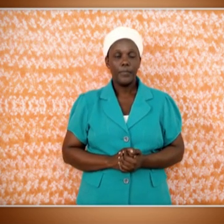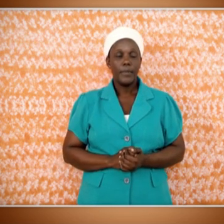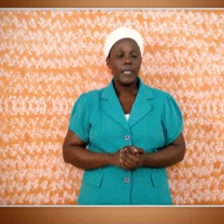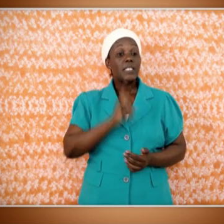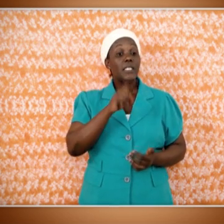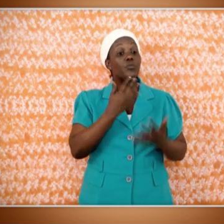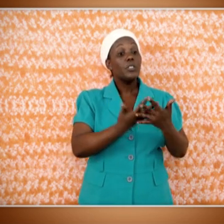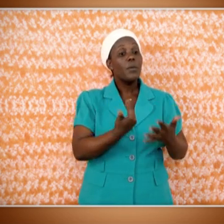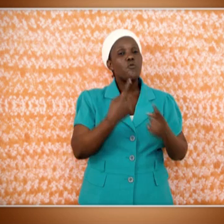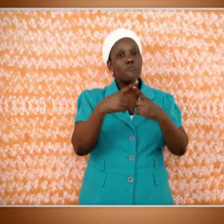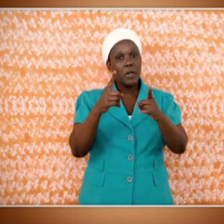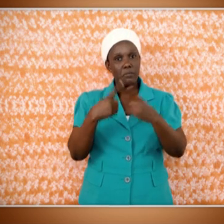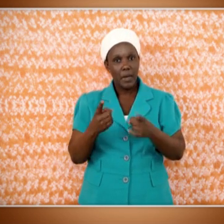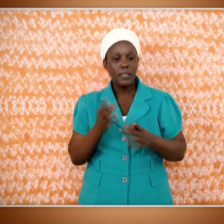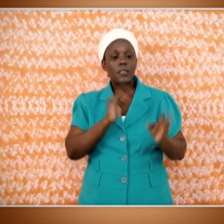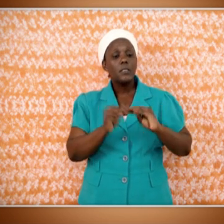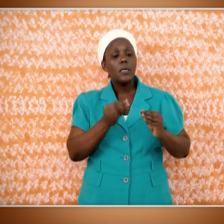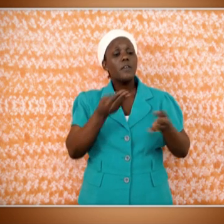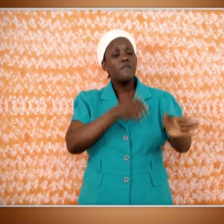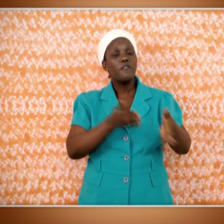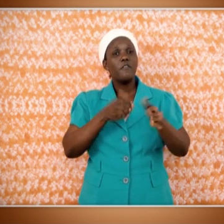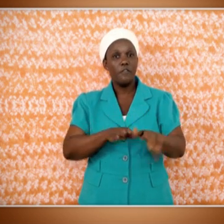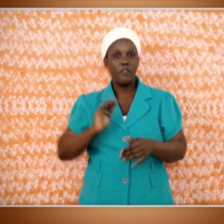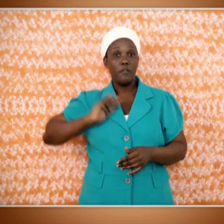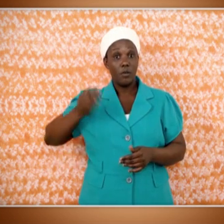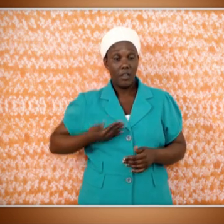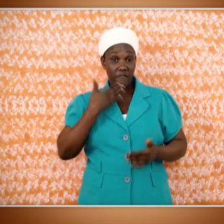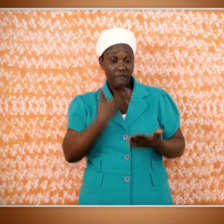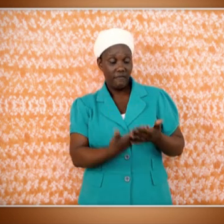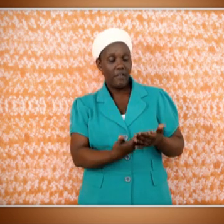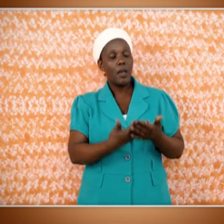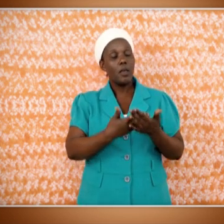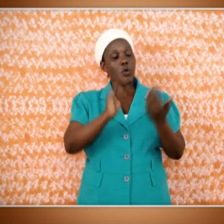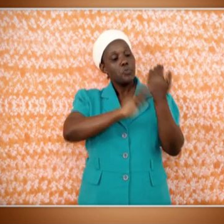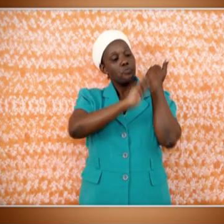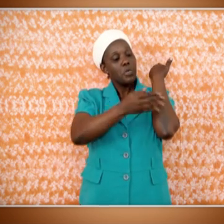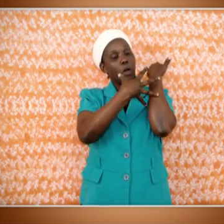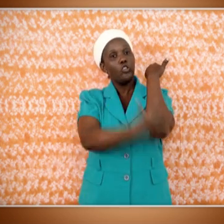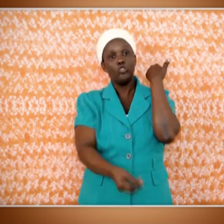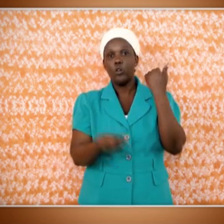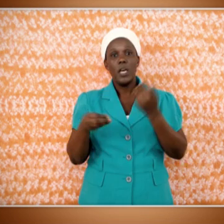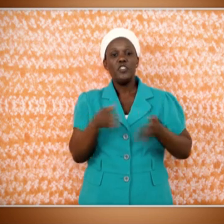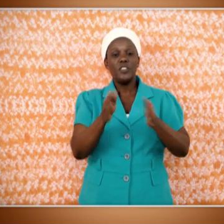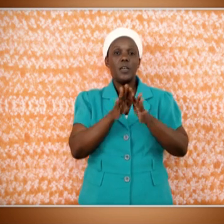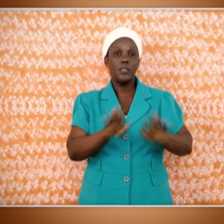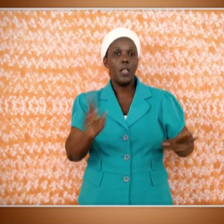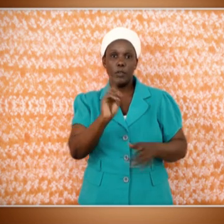sababu zinazochangia vifo vya akina mama ni utoaji mimba usio salama ambao ungeweza